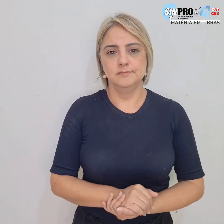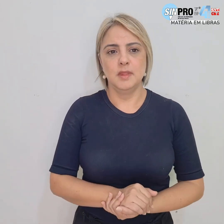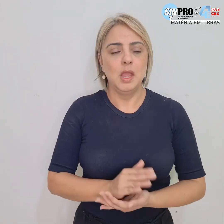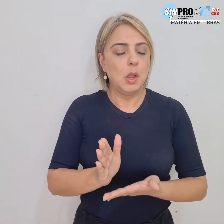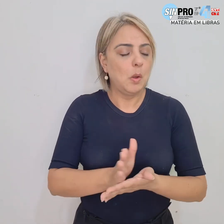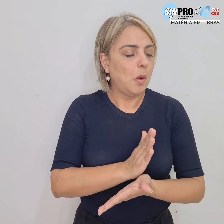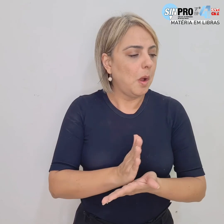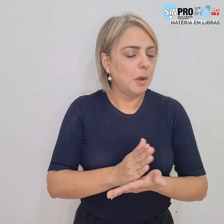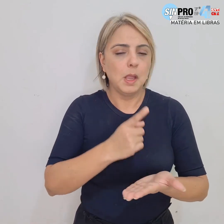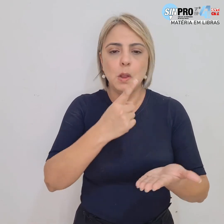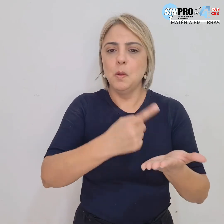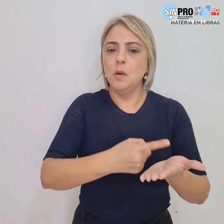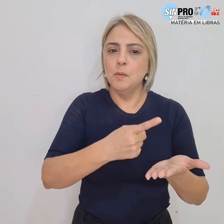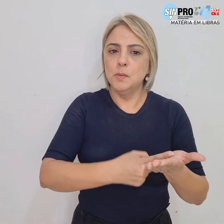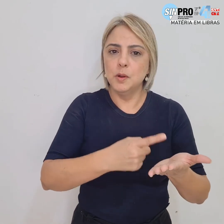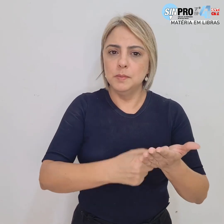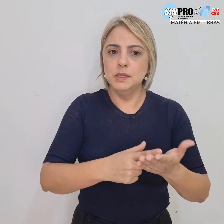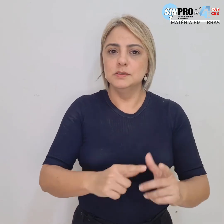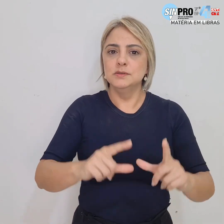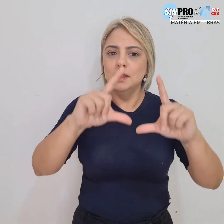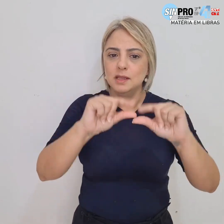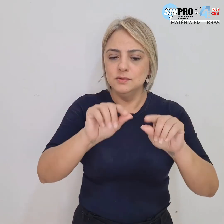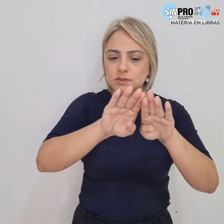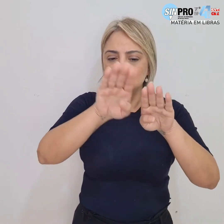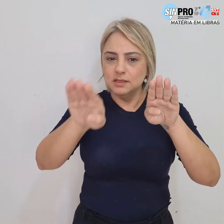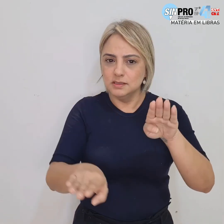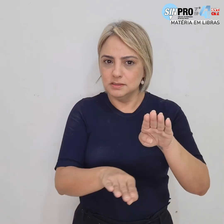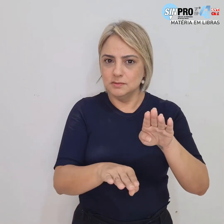qualquer compromisso com redução de desigualdades.